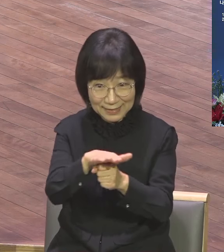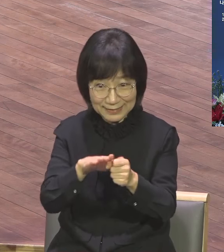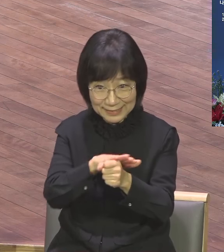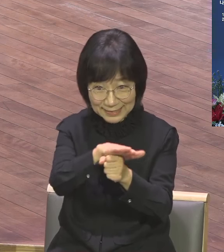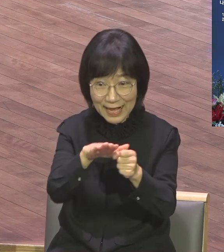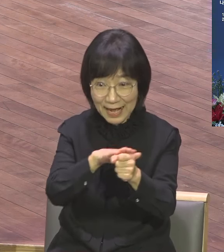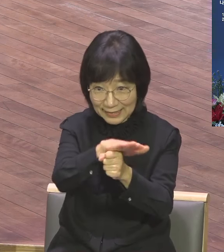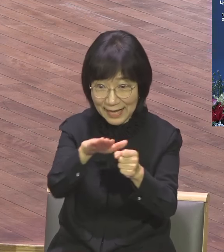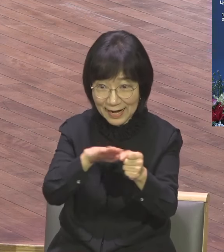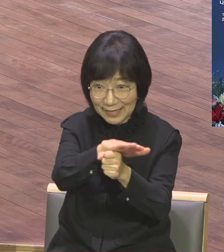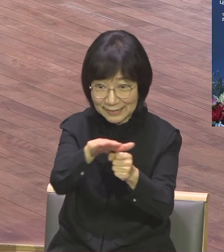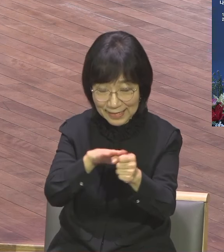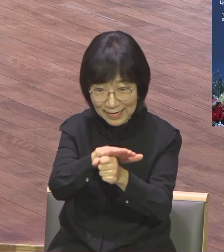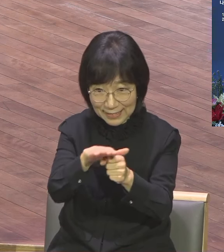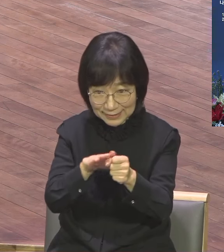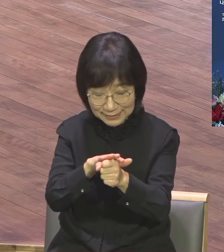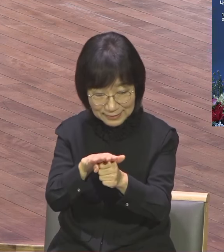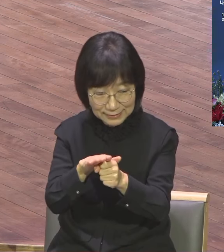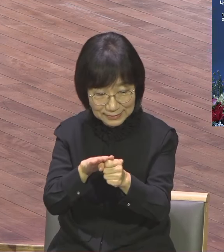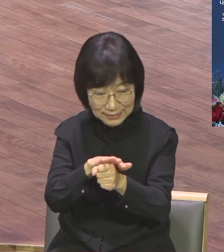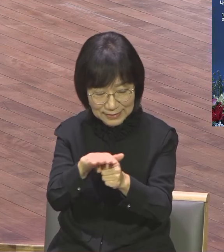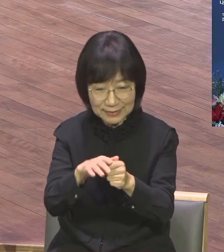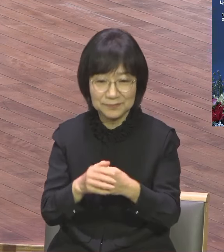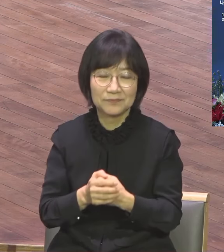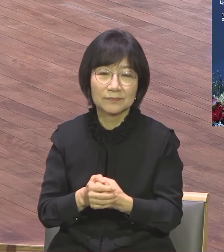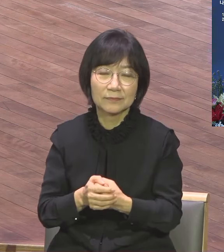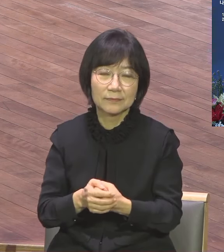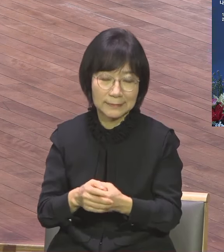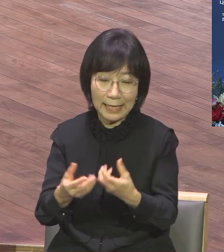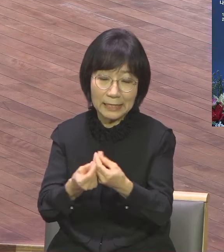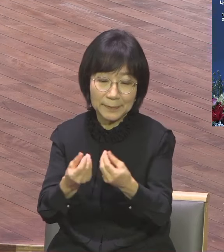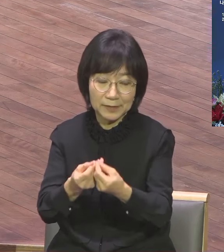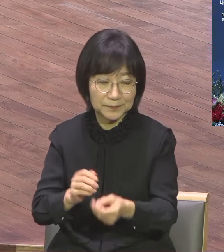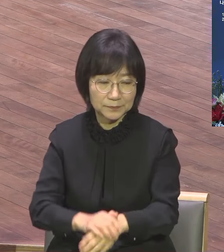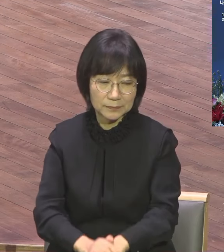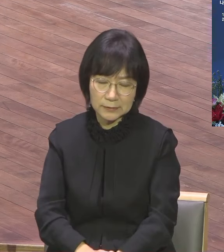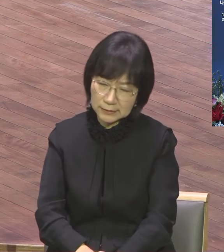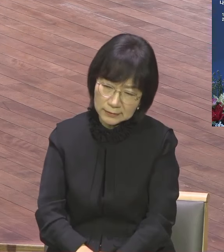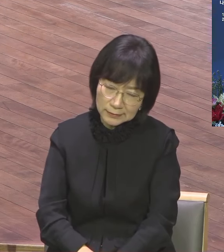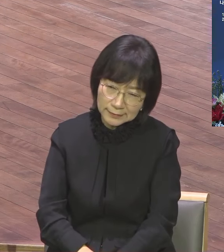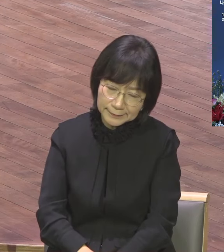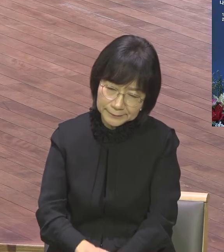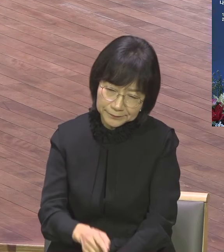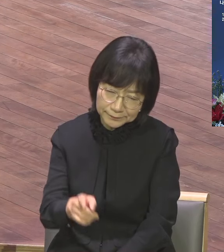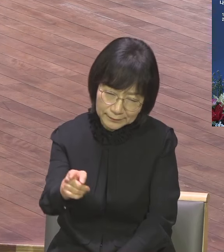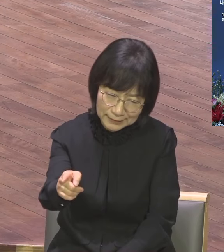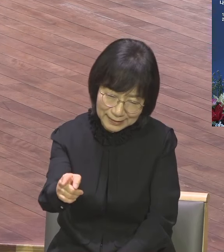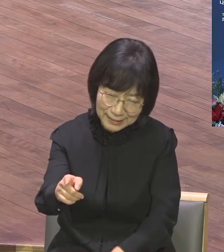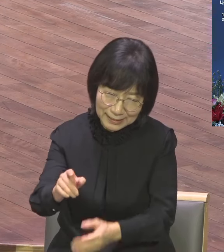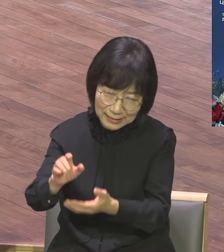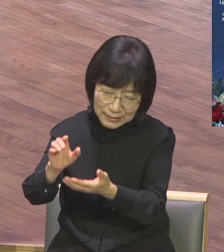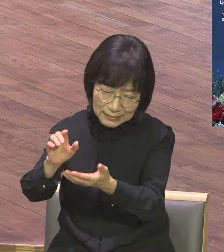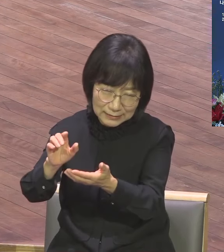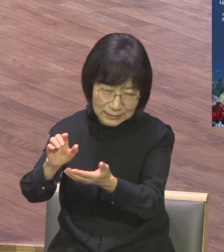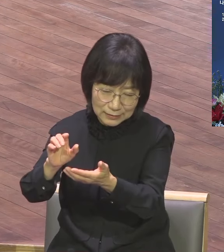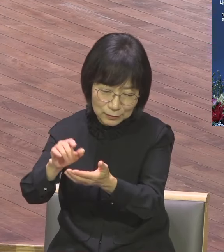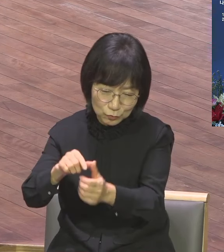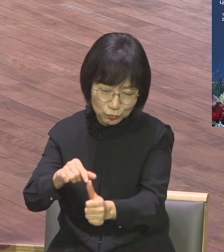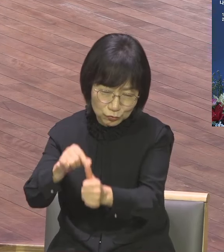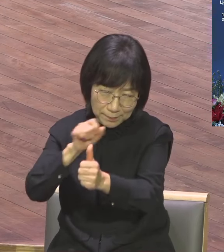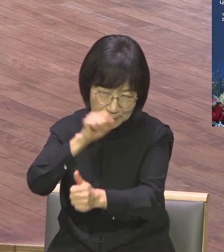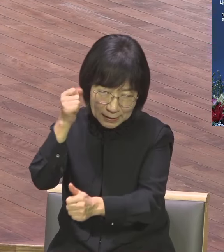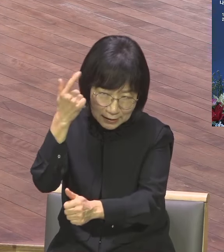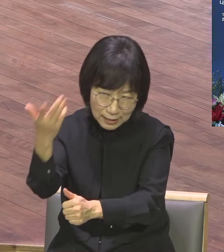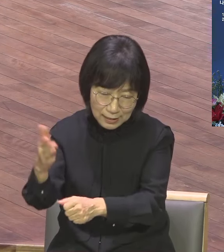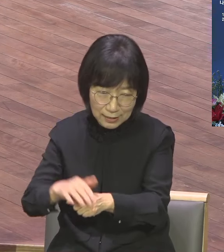것에 주저하지 않습니다. 그랬어요. 서로 사랑하는 것. 이 사람이 정말 그리스도 안에서 구원받아 우리